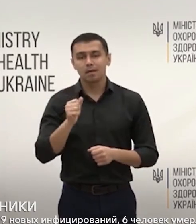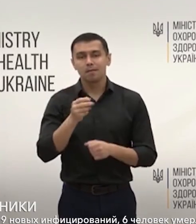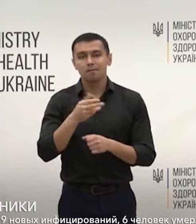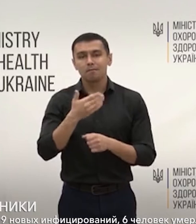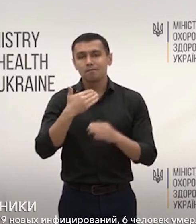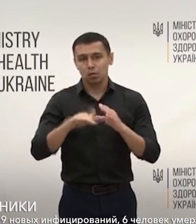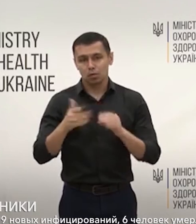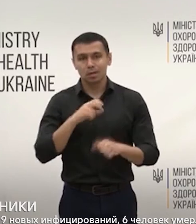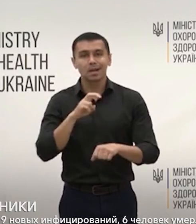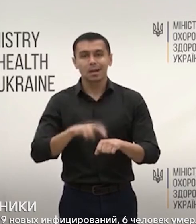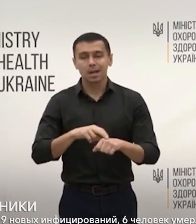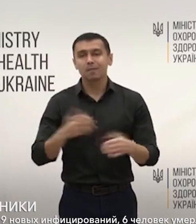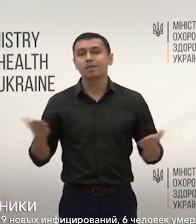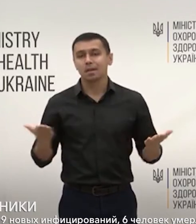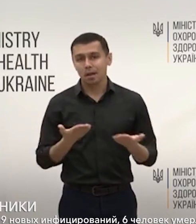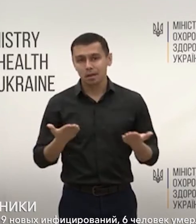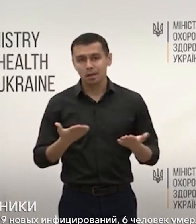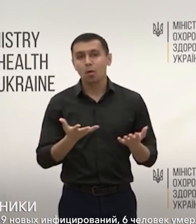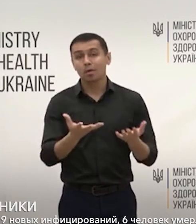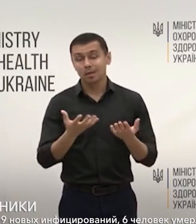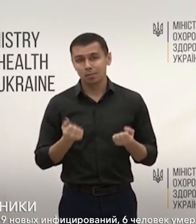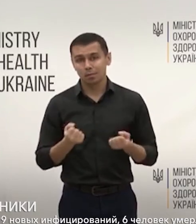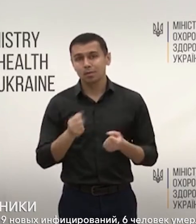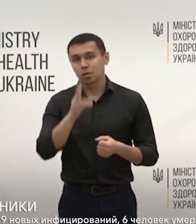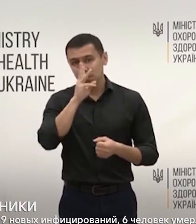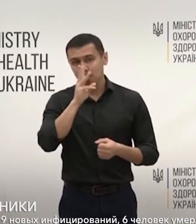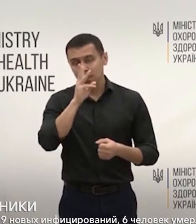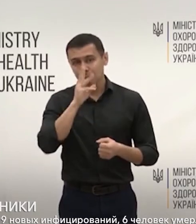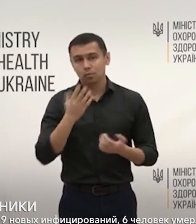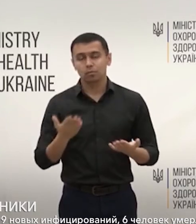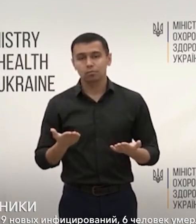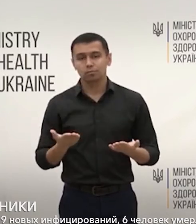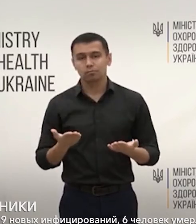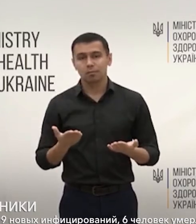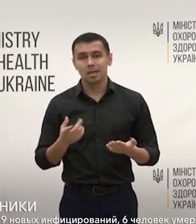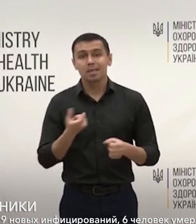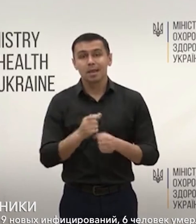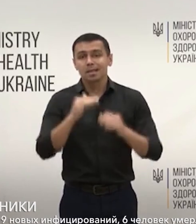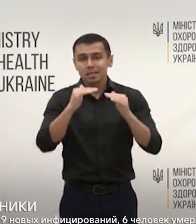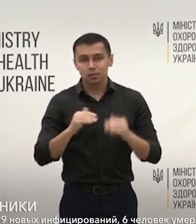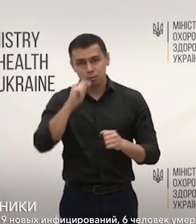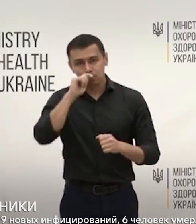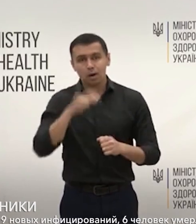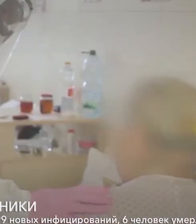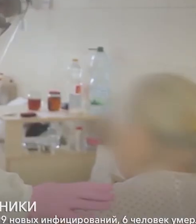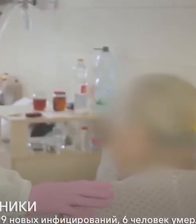наших лікарів, які отримують заробітну плату найнижчу в країні.